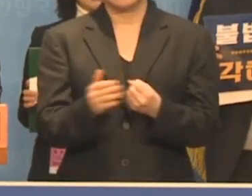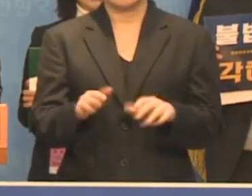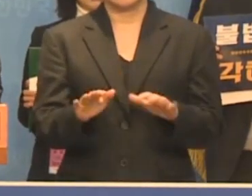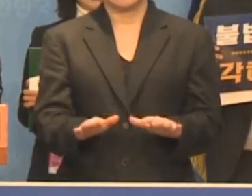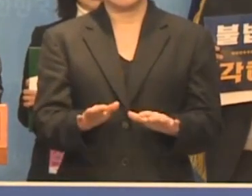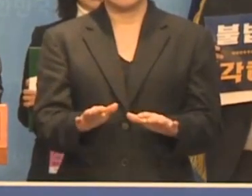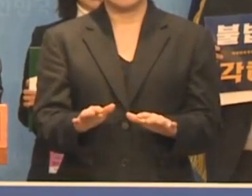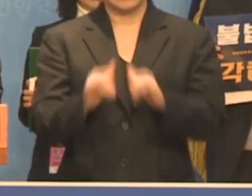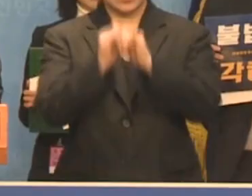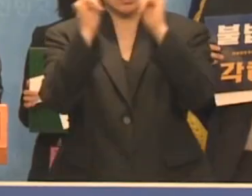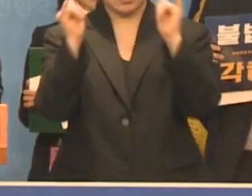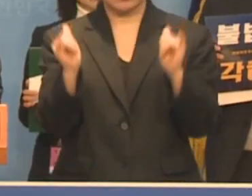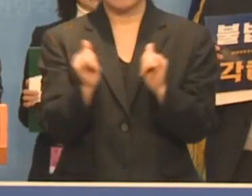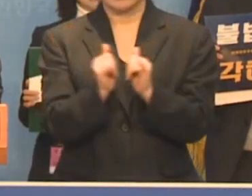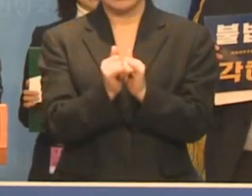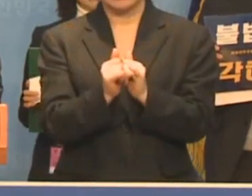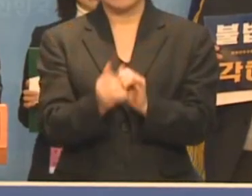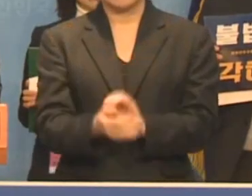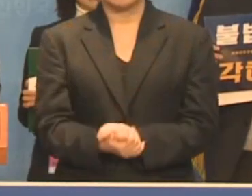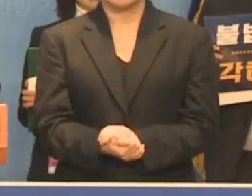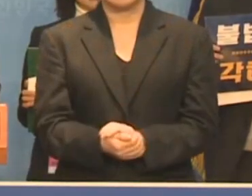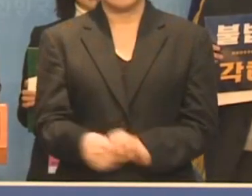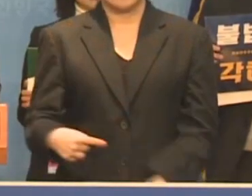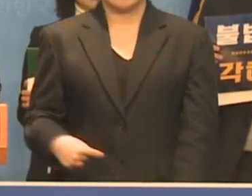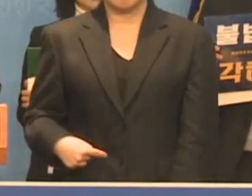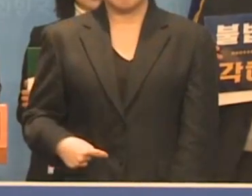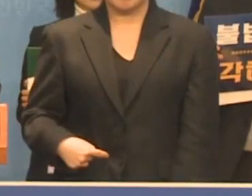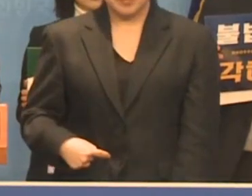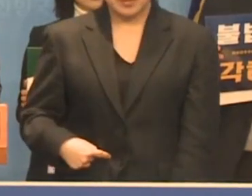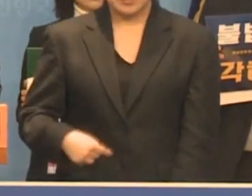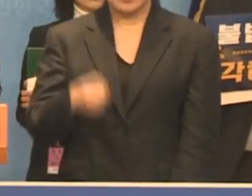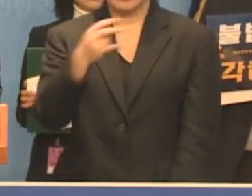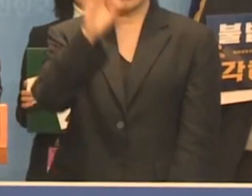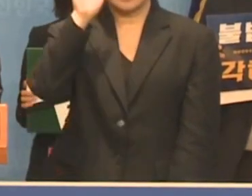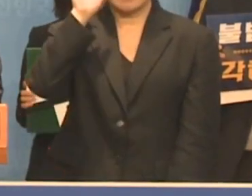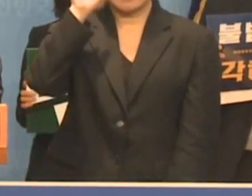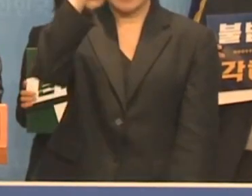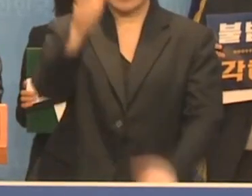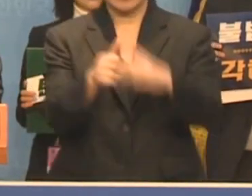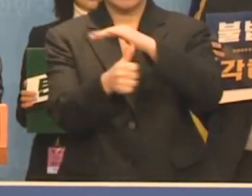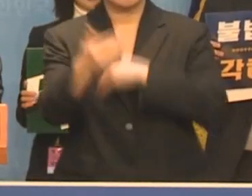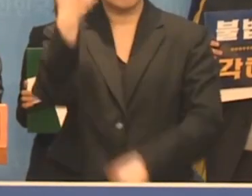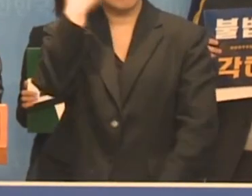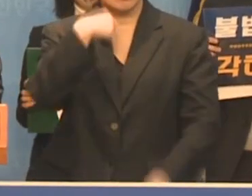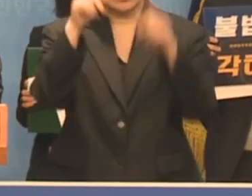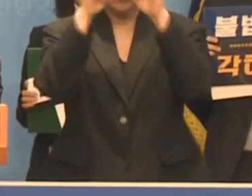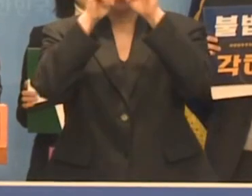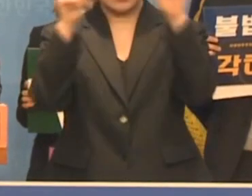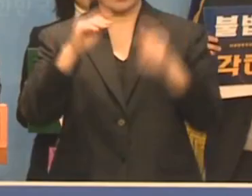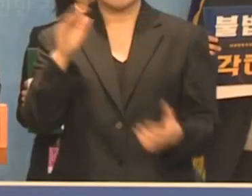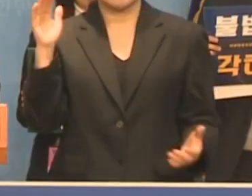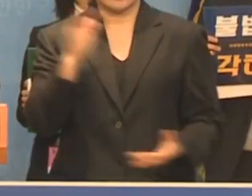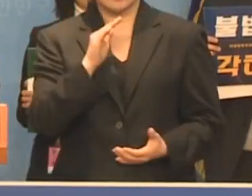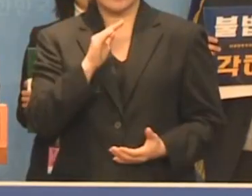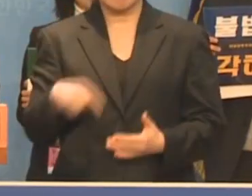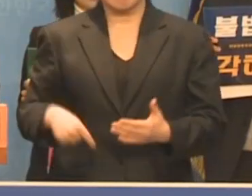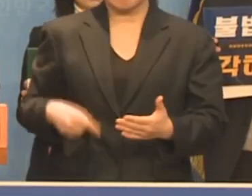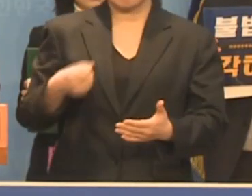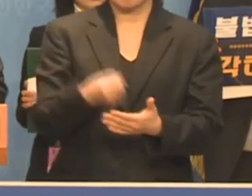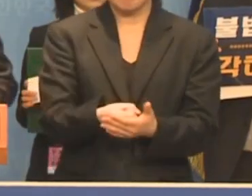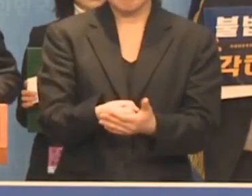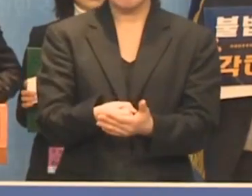우리 사회에 양심이자 미래의 주역인 대학생분들이 용기 있게